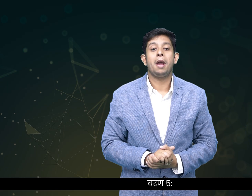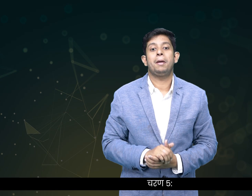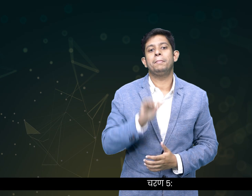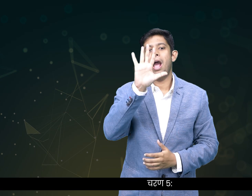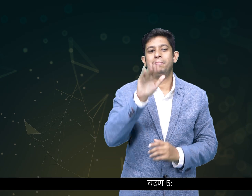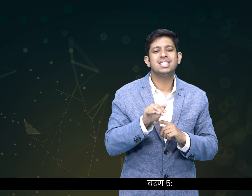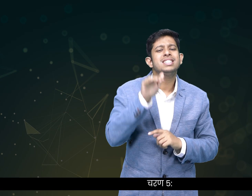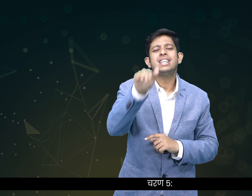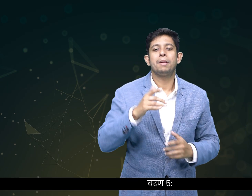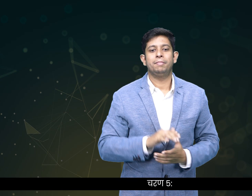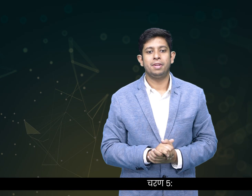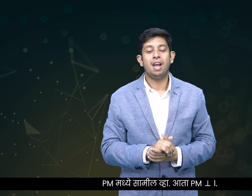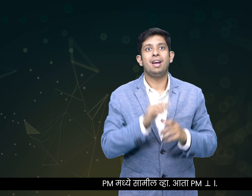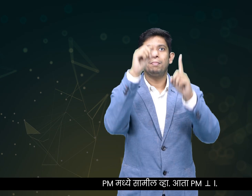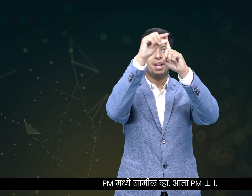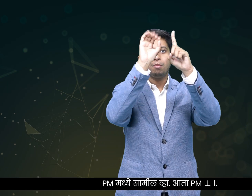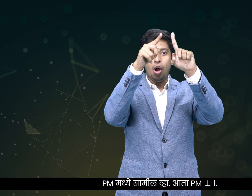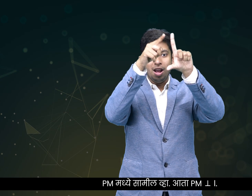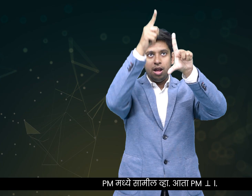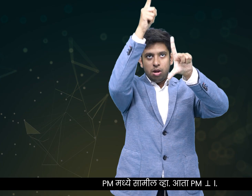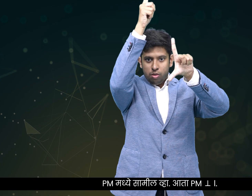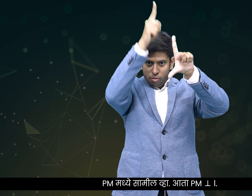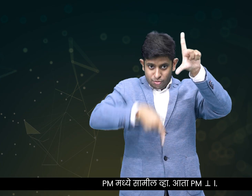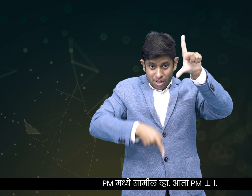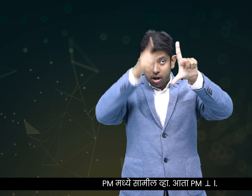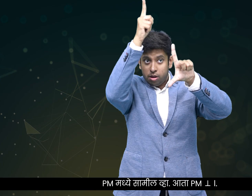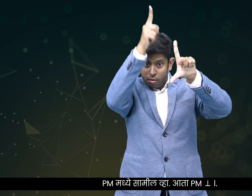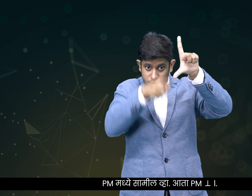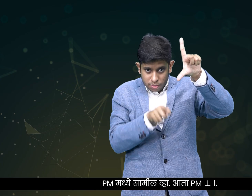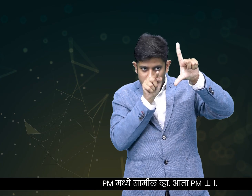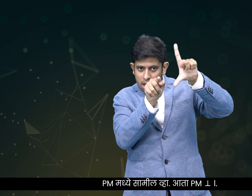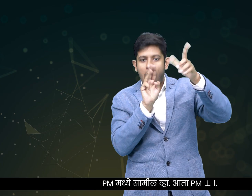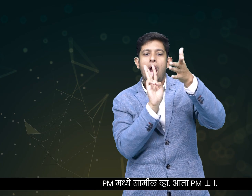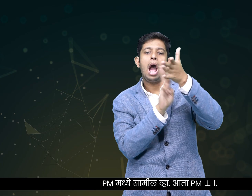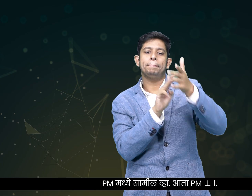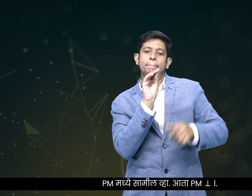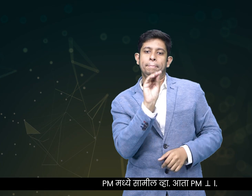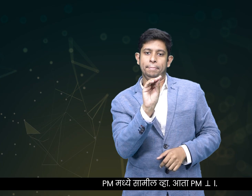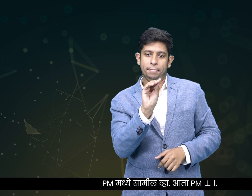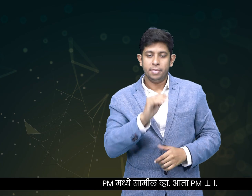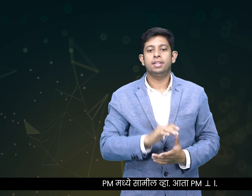चरण 5. PM मध्ये सामील व्हा. आता PM लंब आहे L